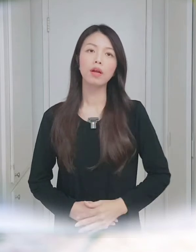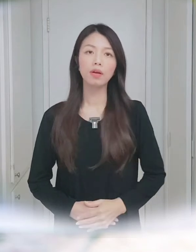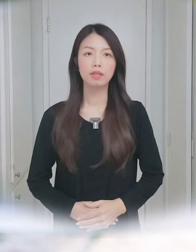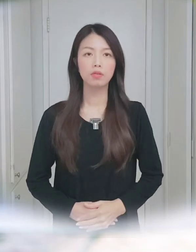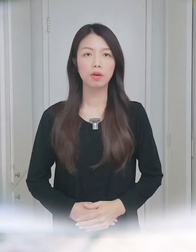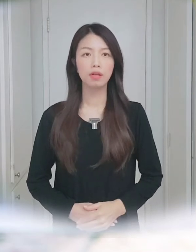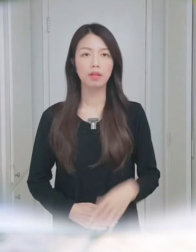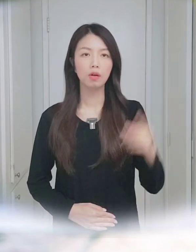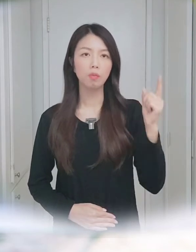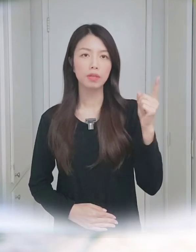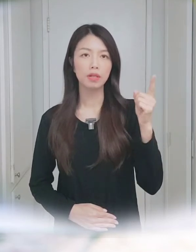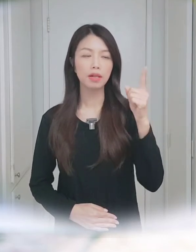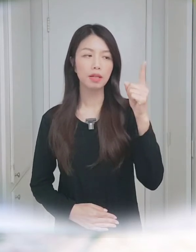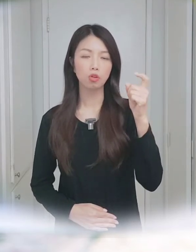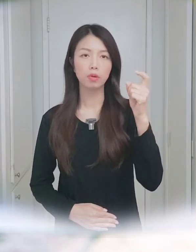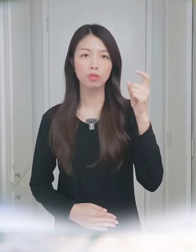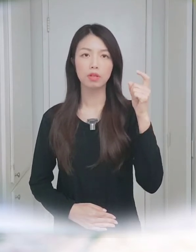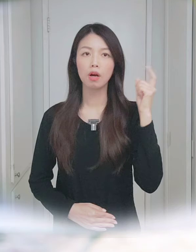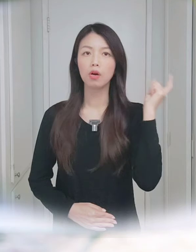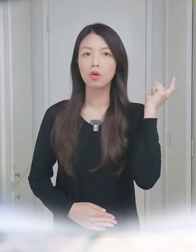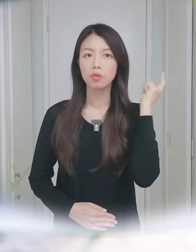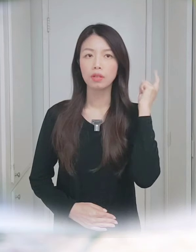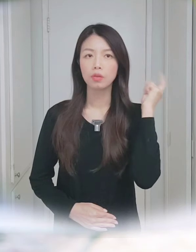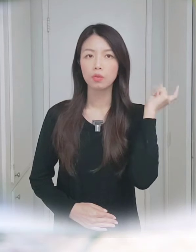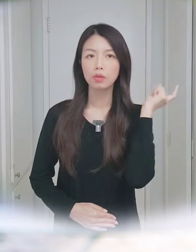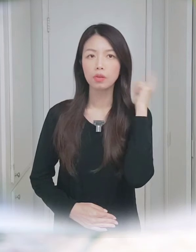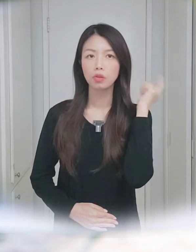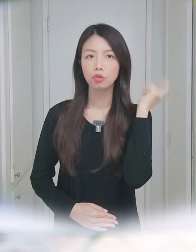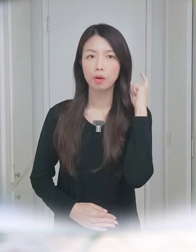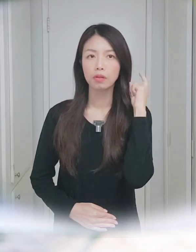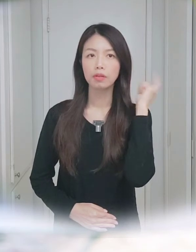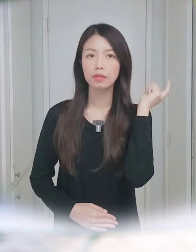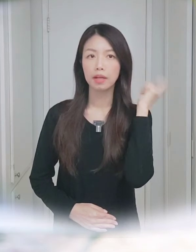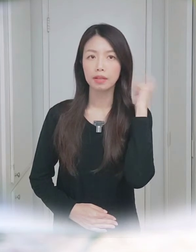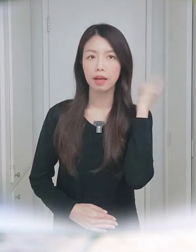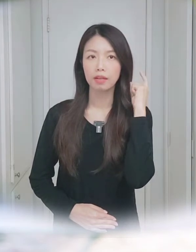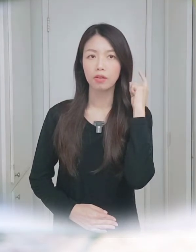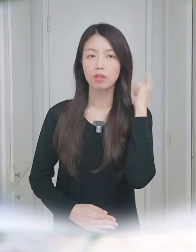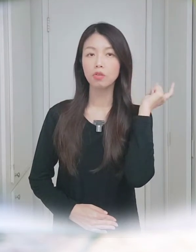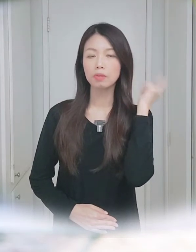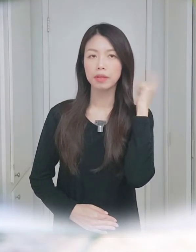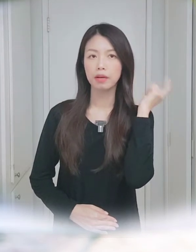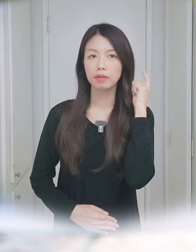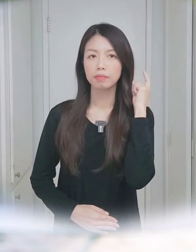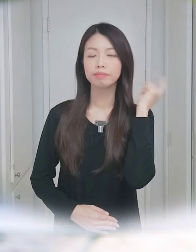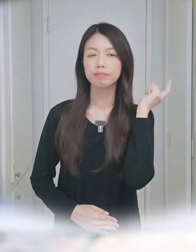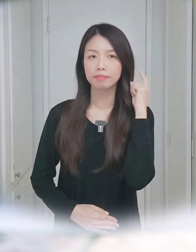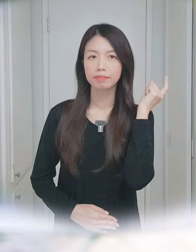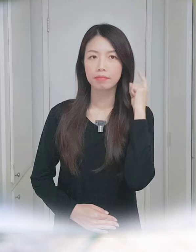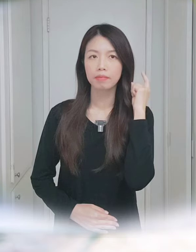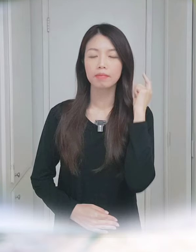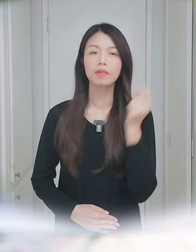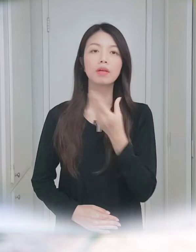그리고 소리라고 한 뜻의 수어는 검지를 살짝 구부려 주셔서 귀 있는 쪽을 두 번 탁탁 이렇게 쳐주시면 돼요.